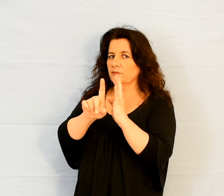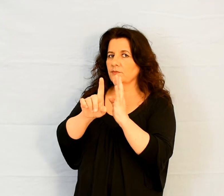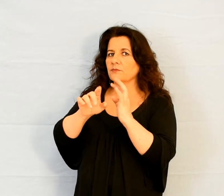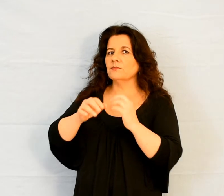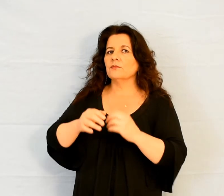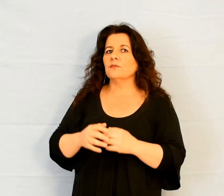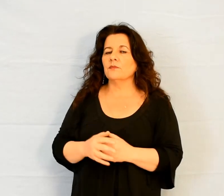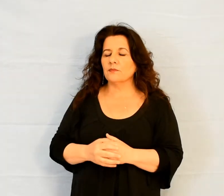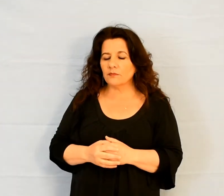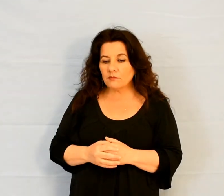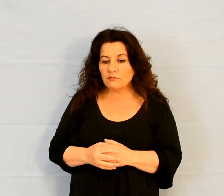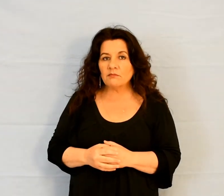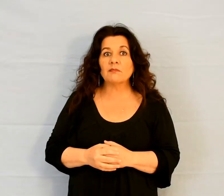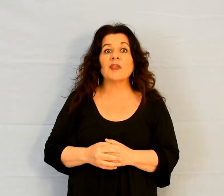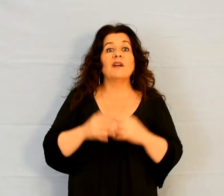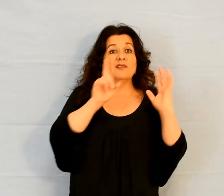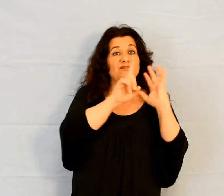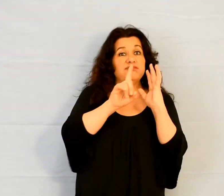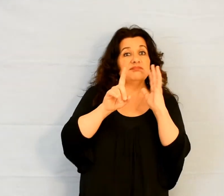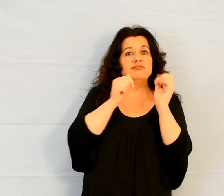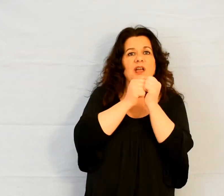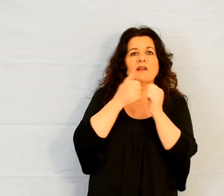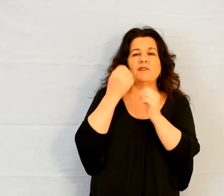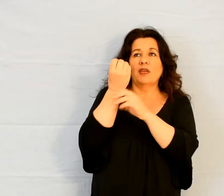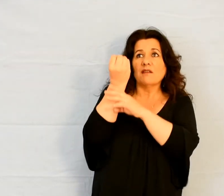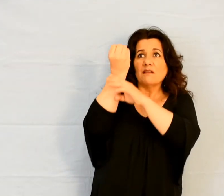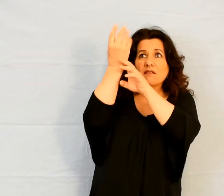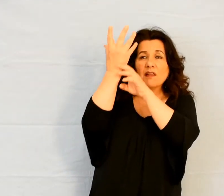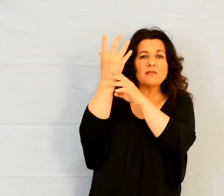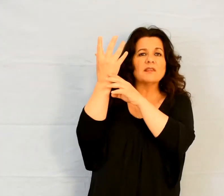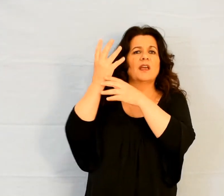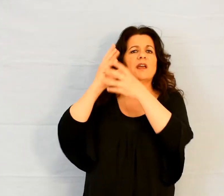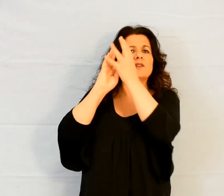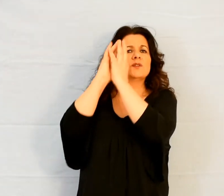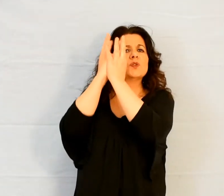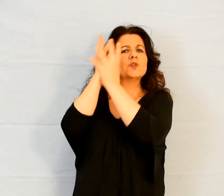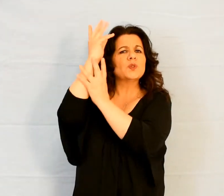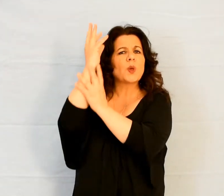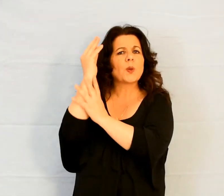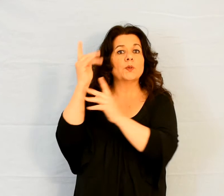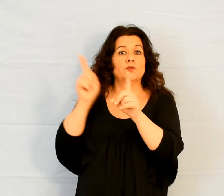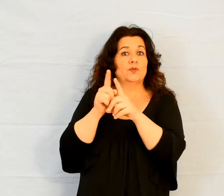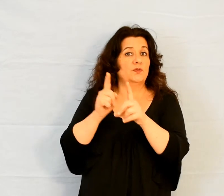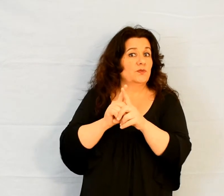Ils avaient des lanternes, des torches et des armes.